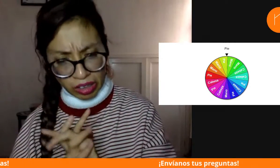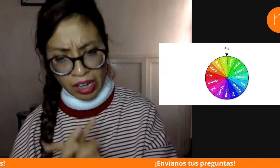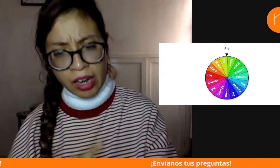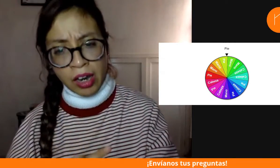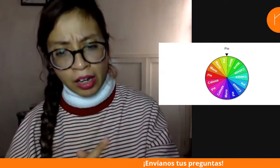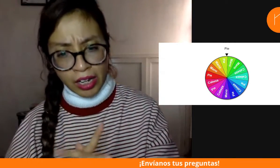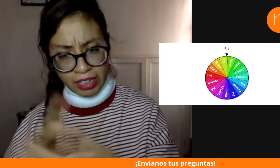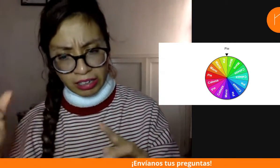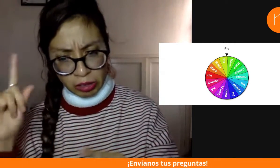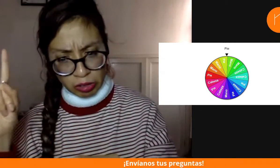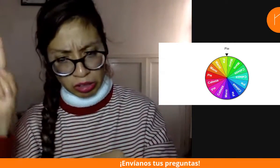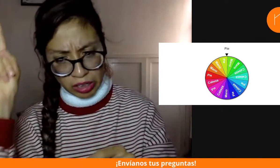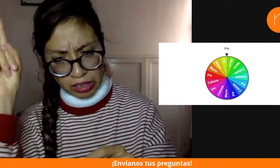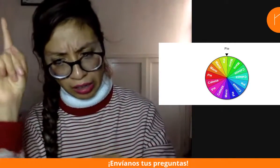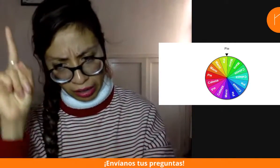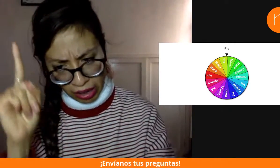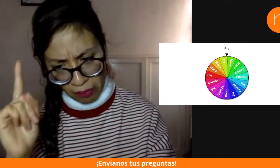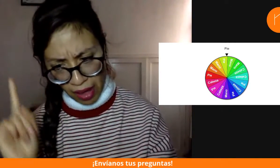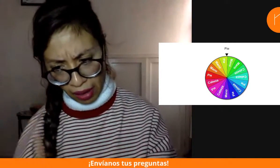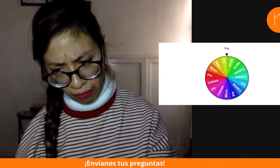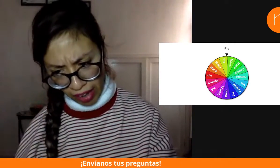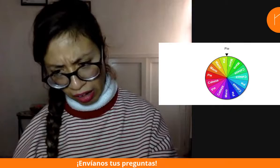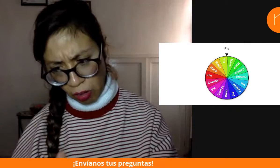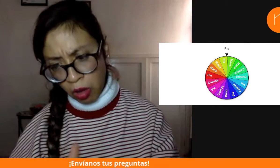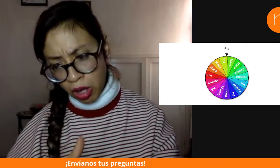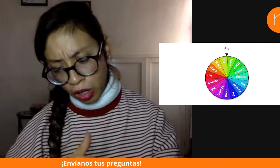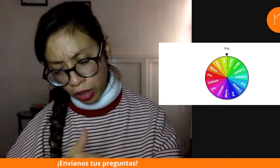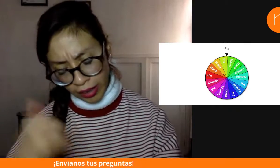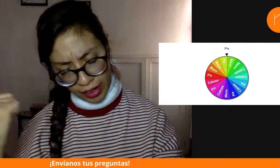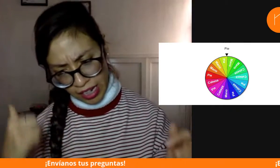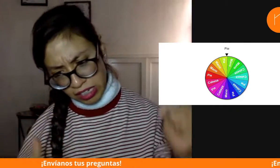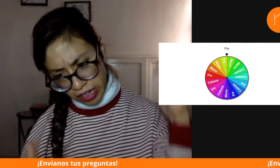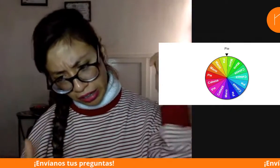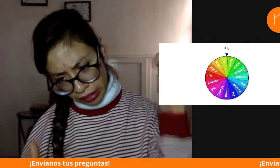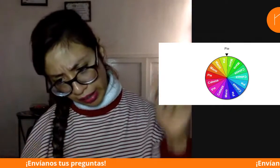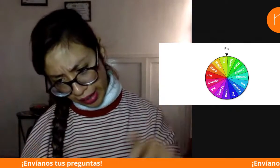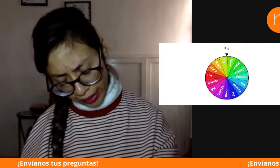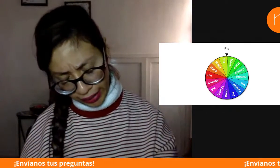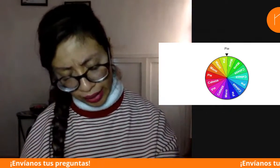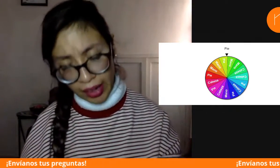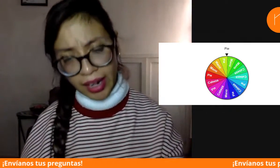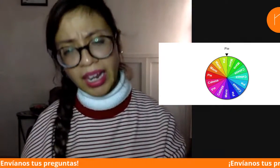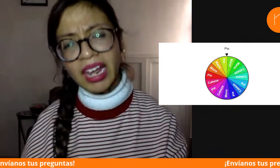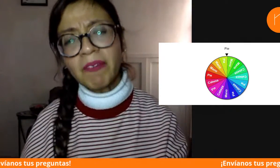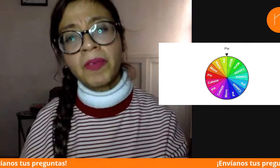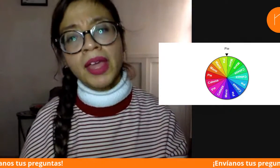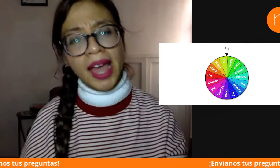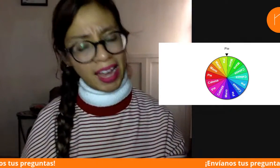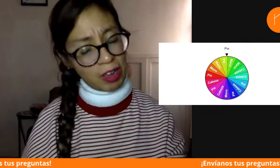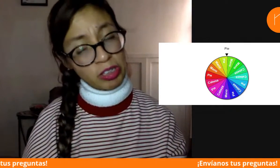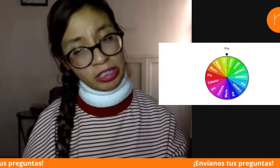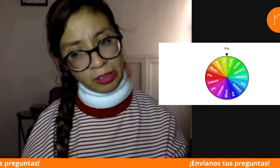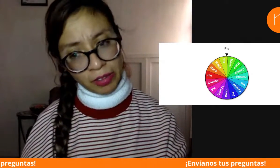todas las instrucciones de arriba, abajo, derecha, izquierda. Y ellos se